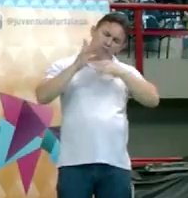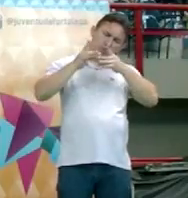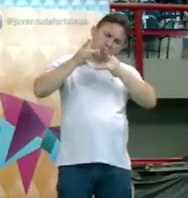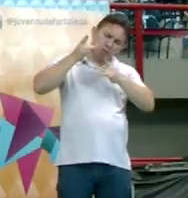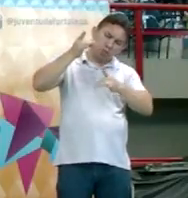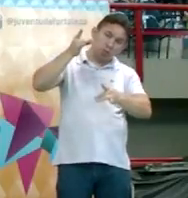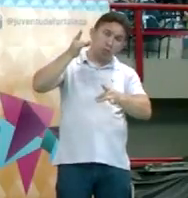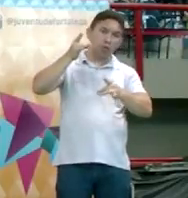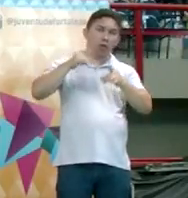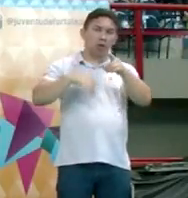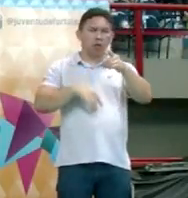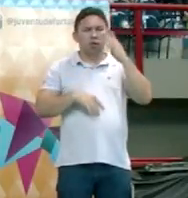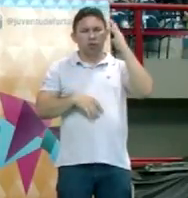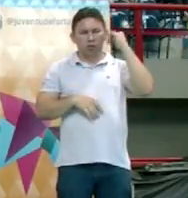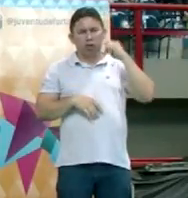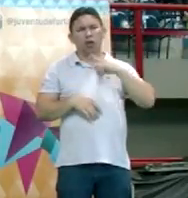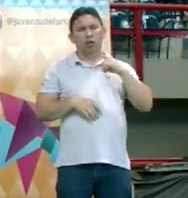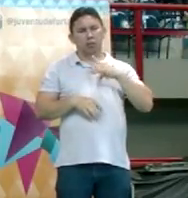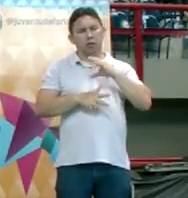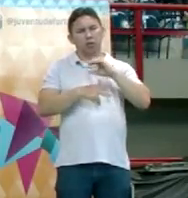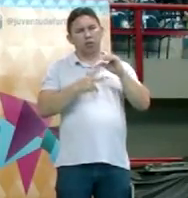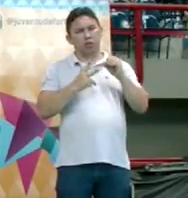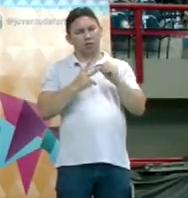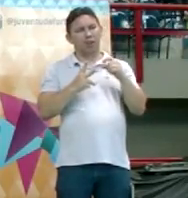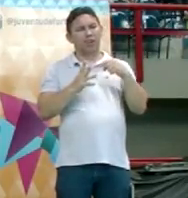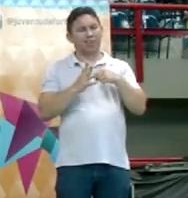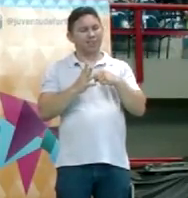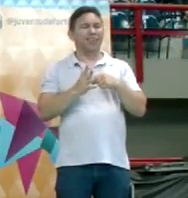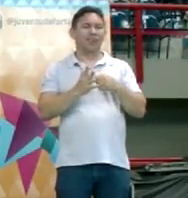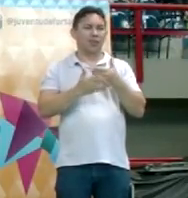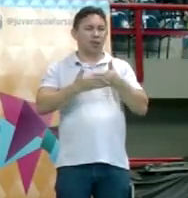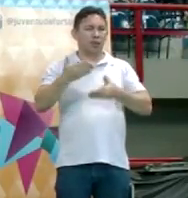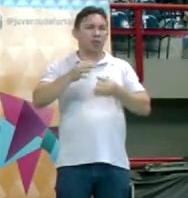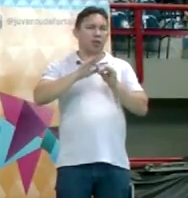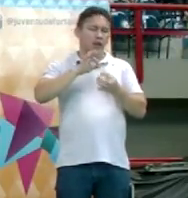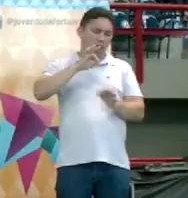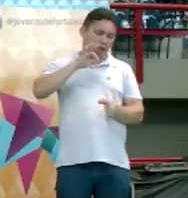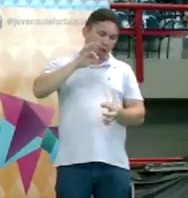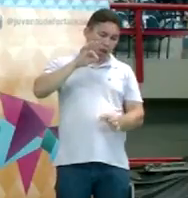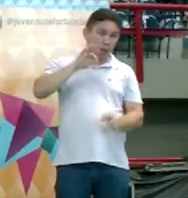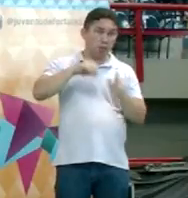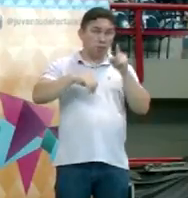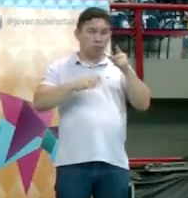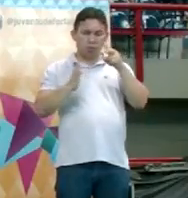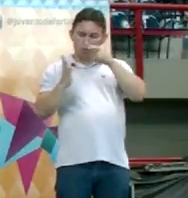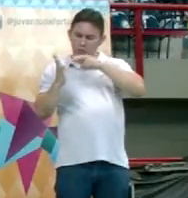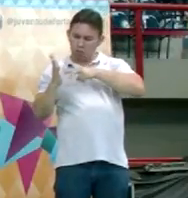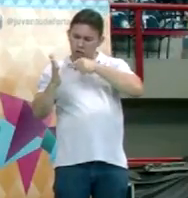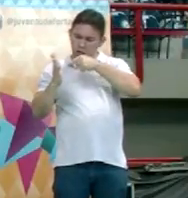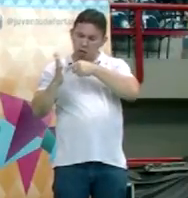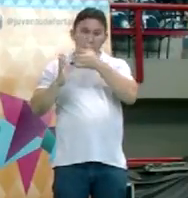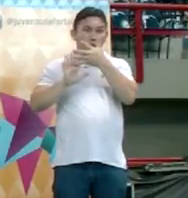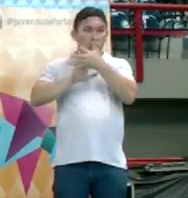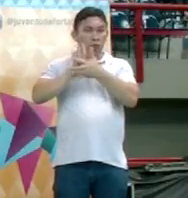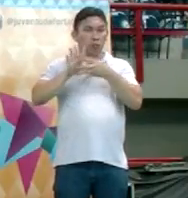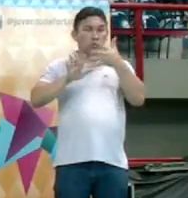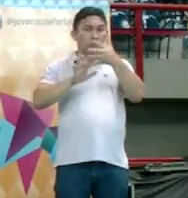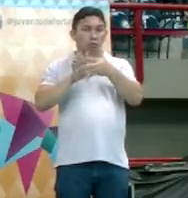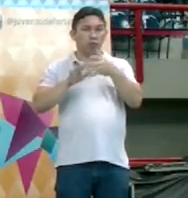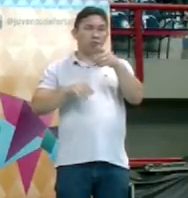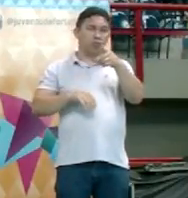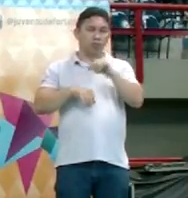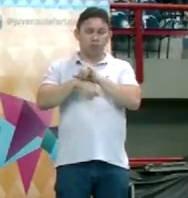etc. Mas você sabe que o Enem é uma prova de resistência, né? E aí, quando você estiver lendo lá o texto, talvez